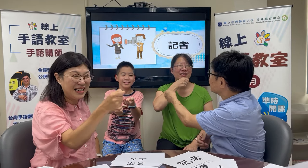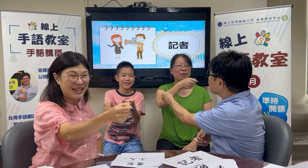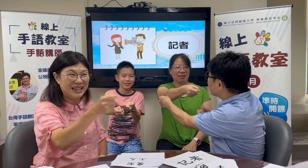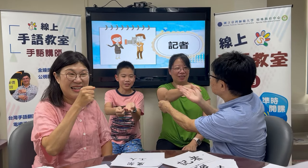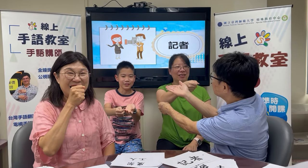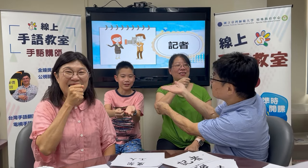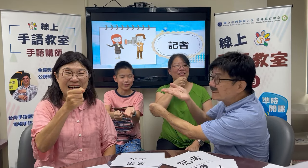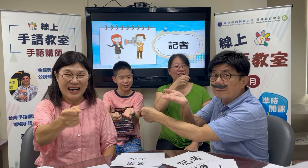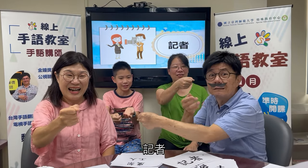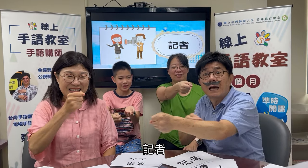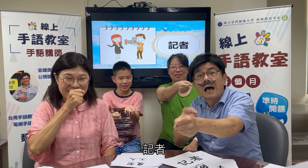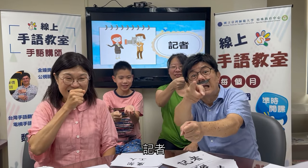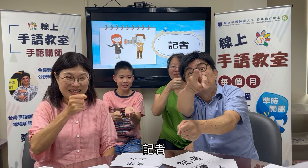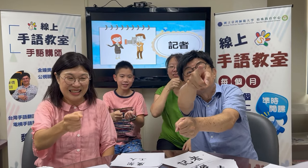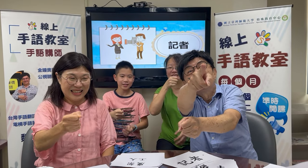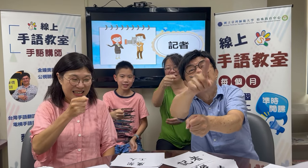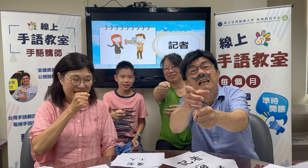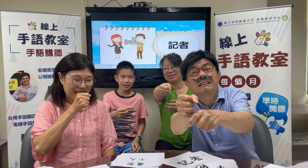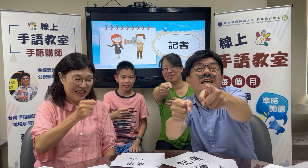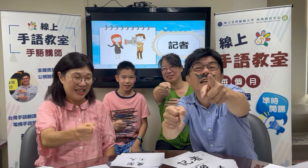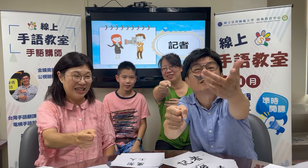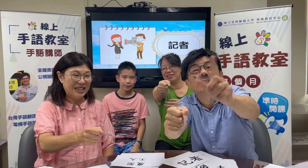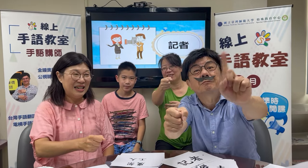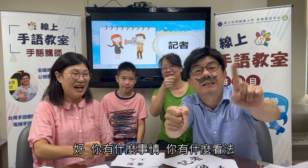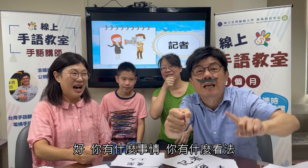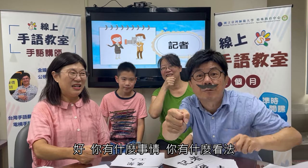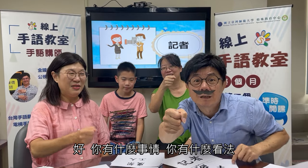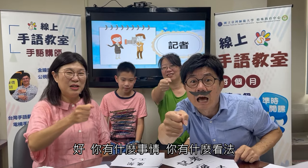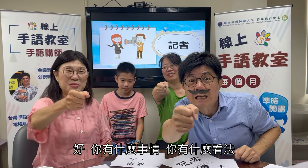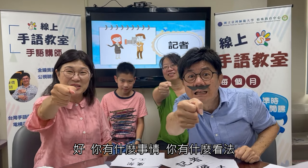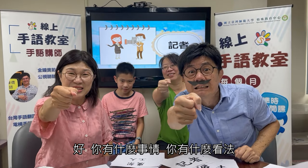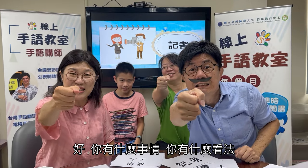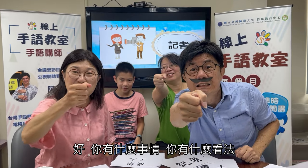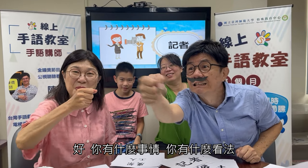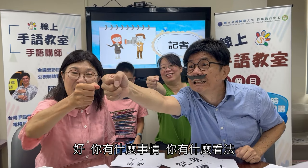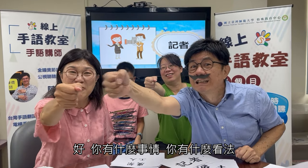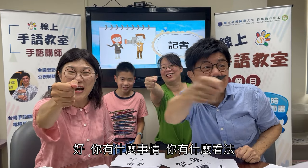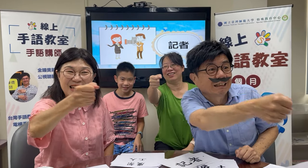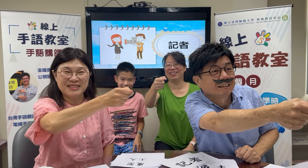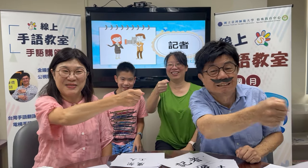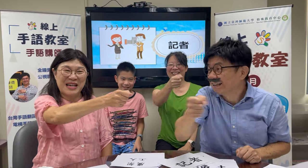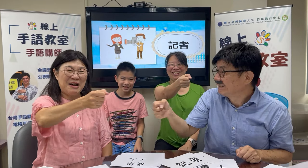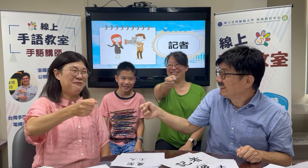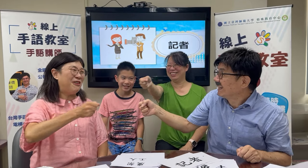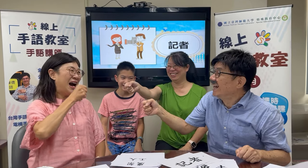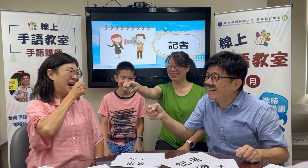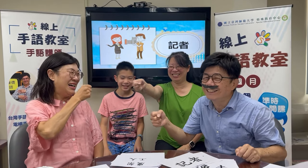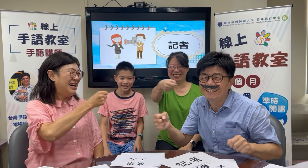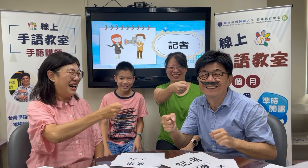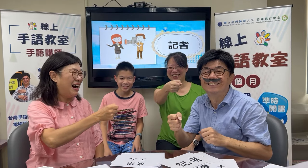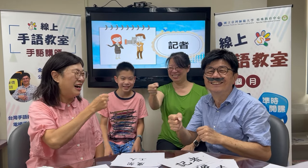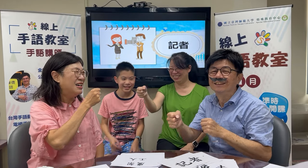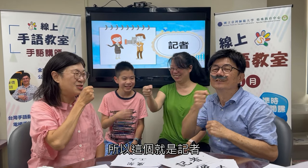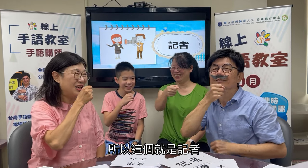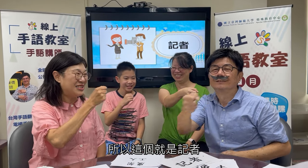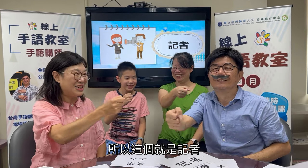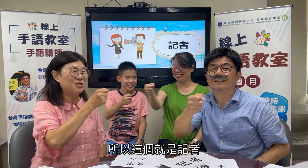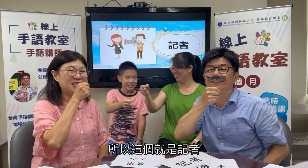问，好，记者，好，你有什么事情？你有什么看法？你有什么看法？好，所以这个就是